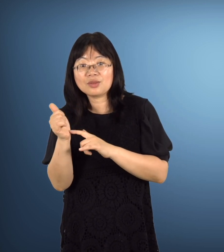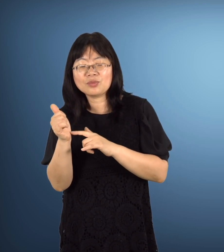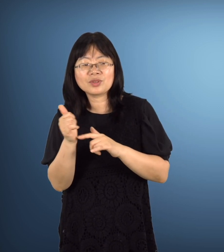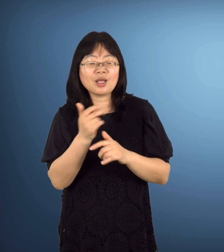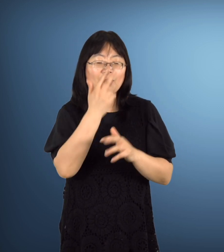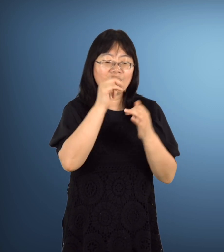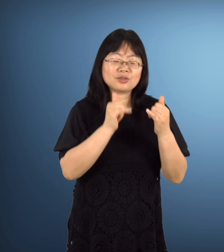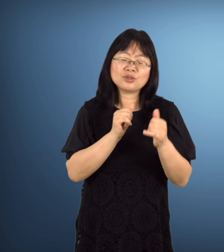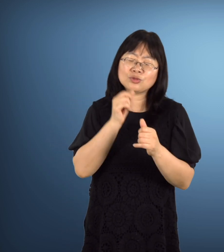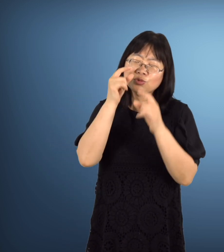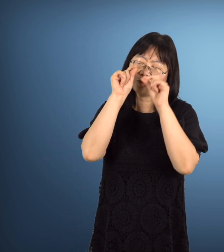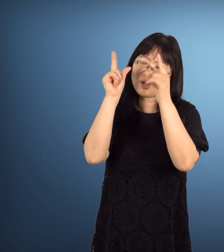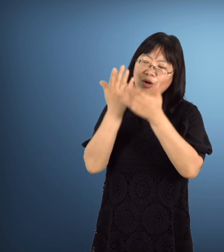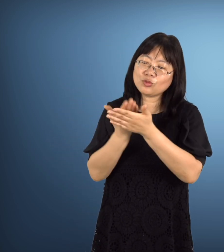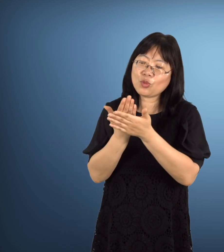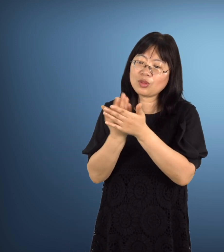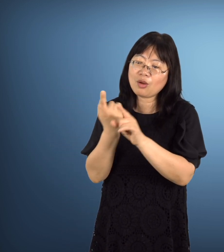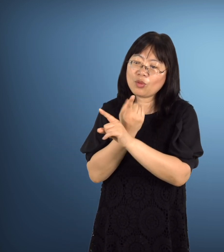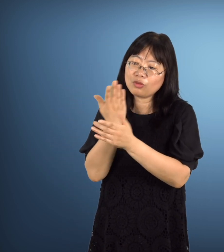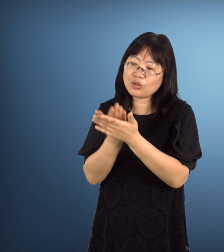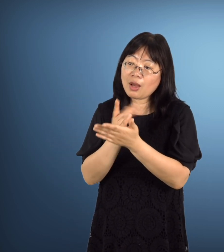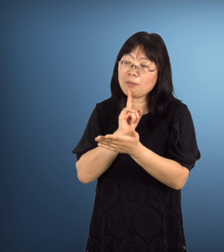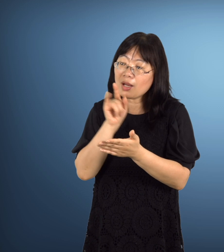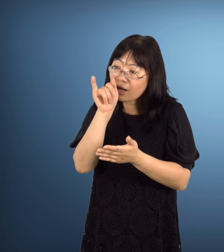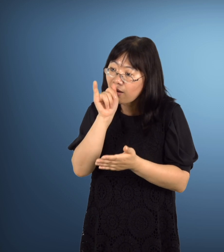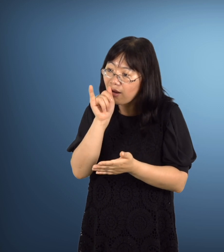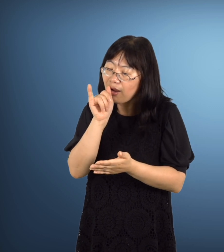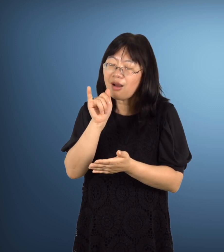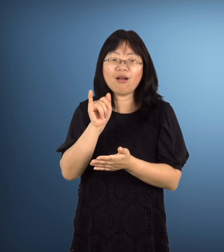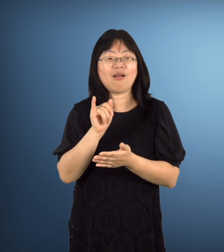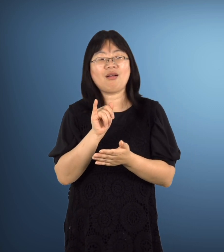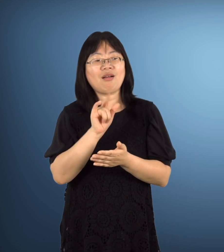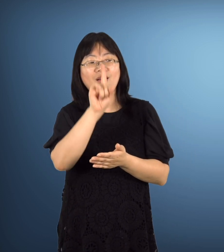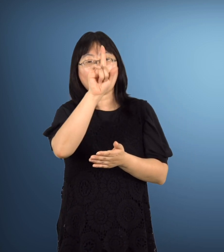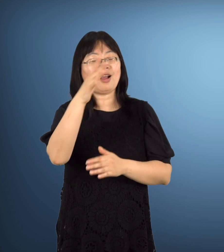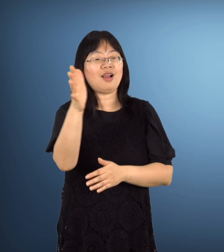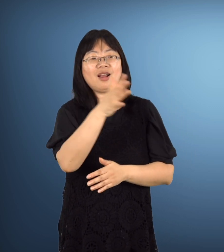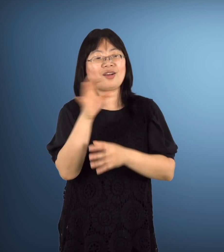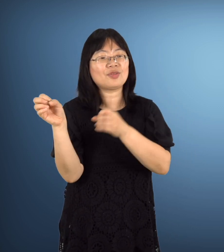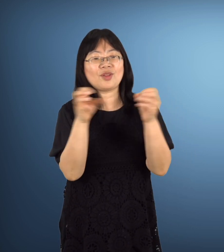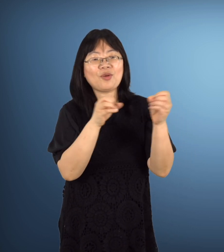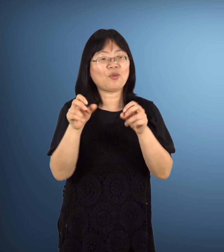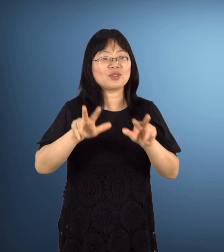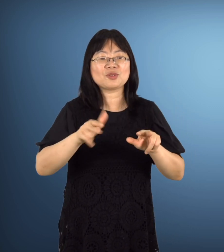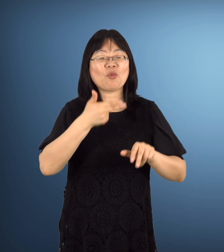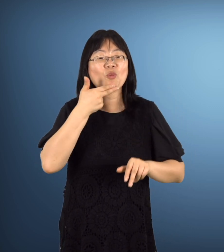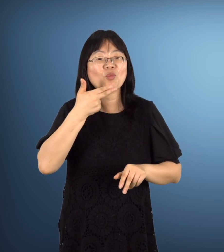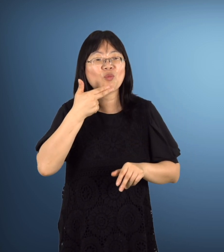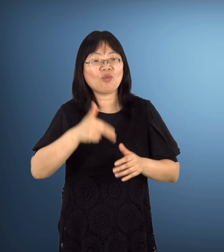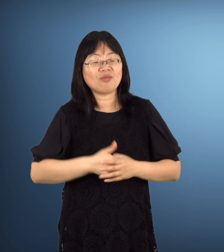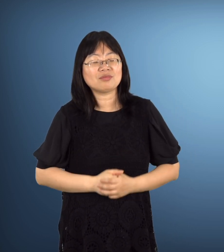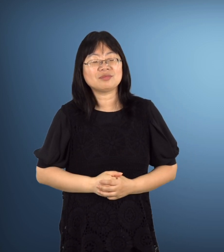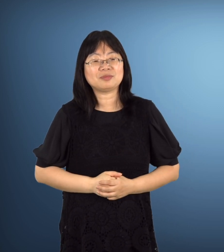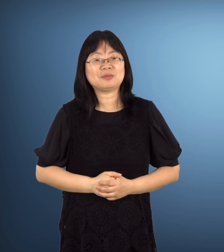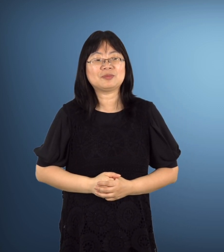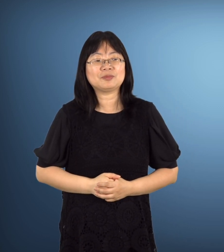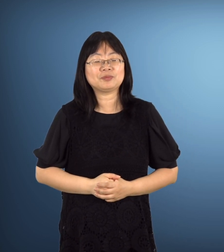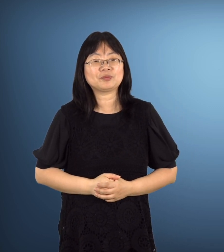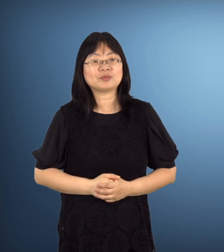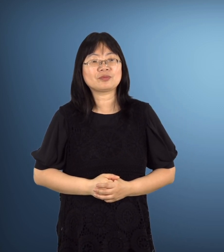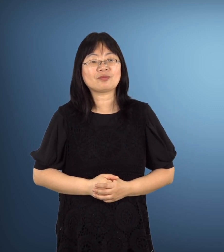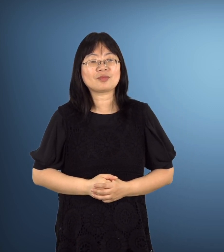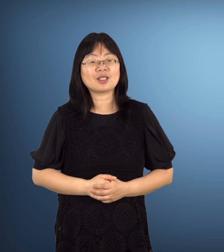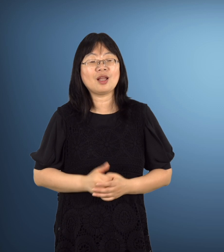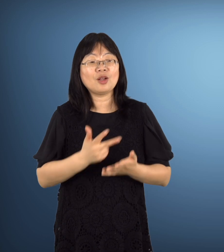저 눈 좀 고쳐주세요. 눈 뜨고 싶어요. 그랬나요? 그런 1절의 대화가 이 가운데 없어요.